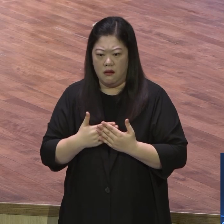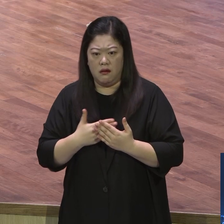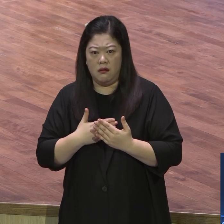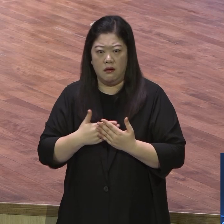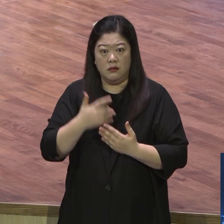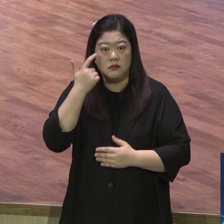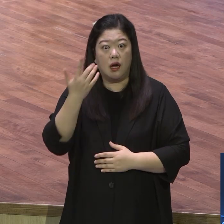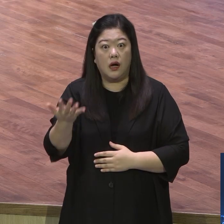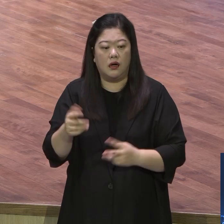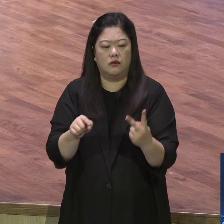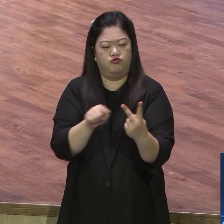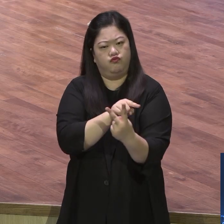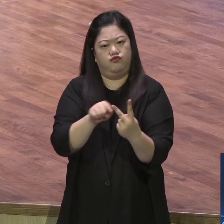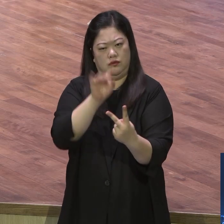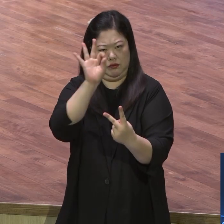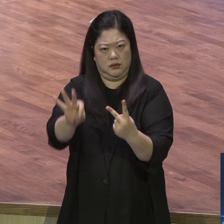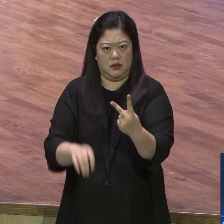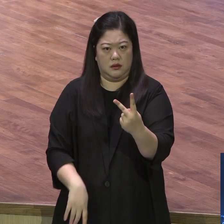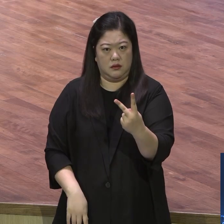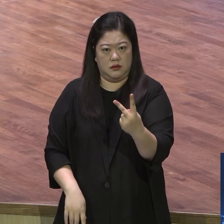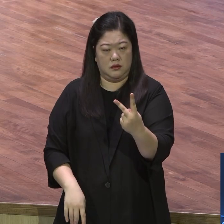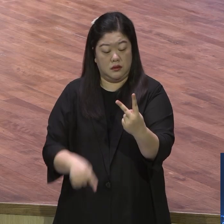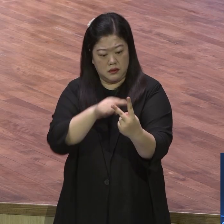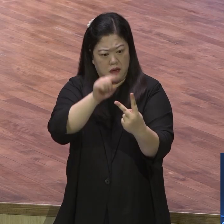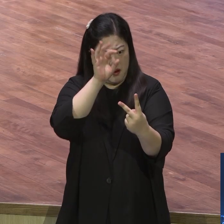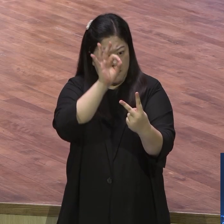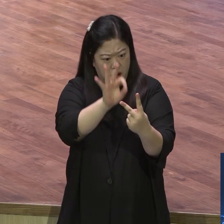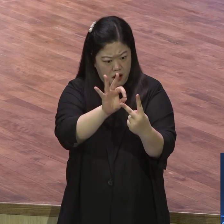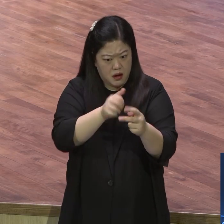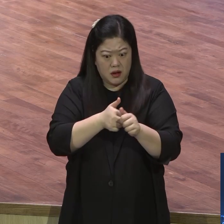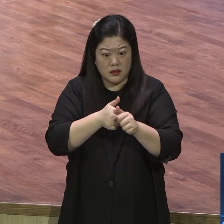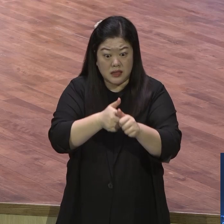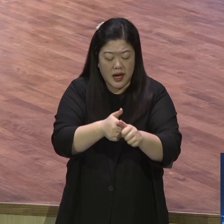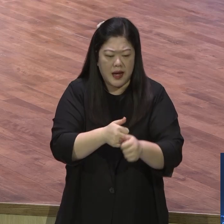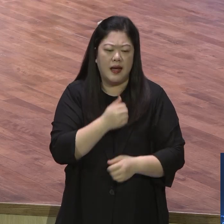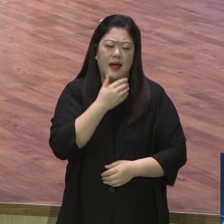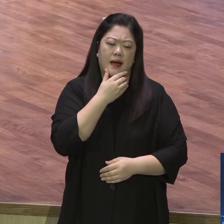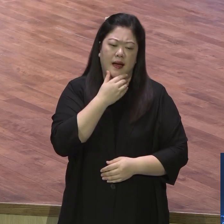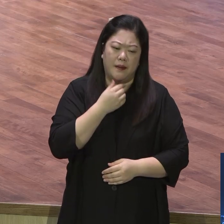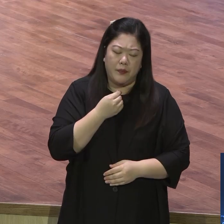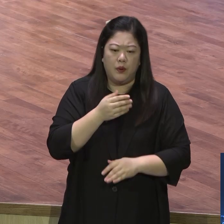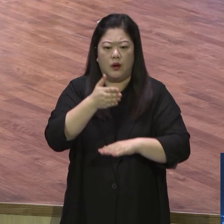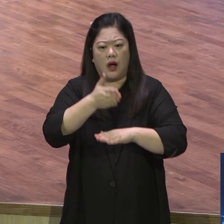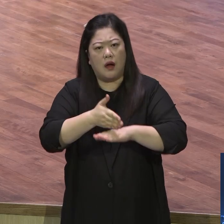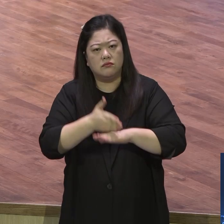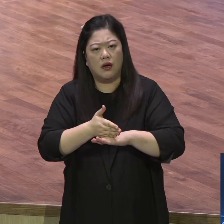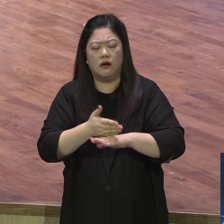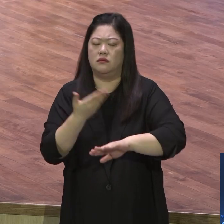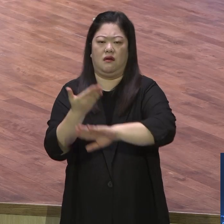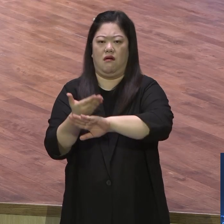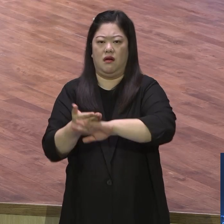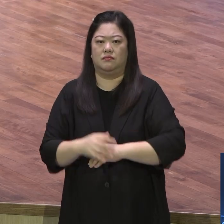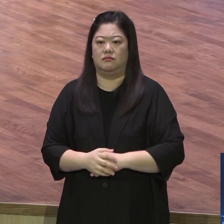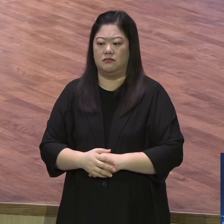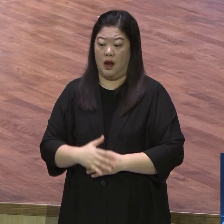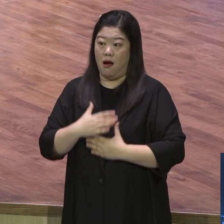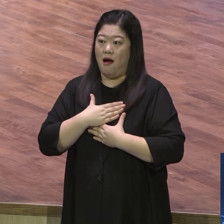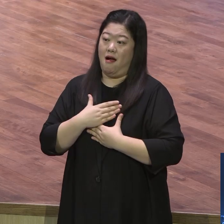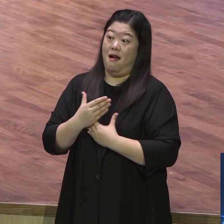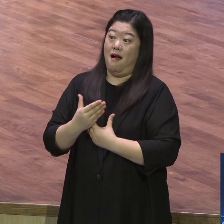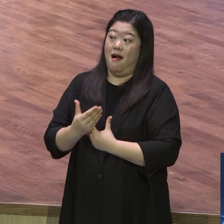그 삶의 행복지수 감사지수는 크게 달라진다라는 말씀입니다 안심지수가 높으면